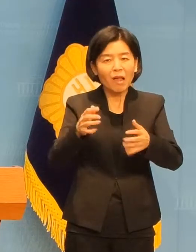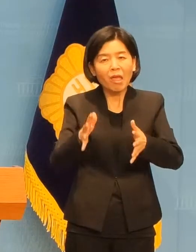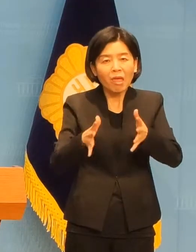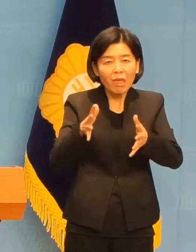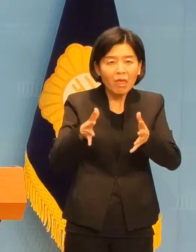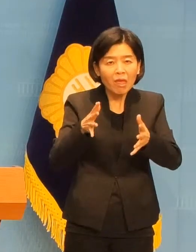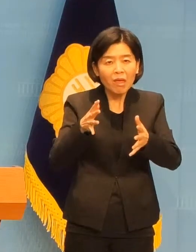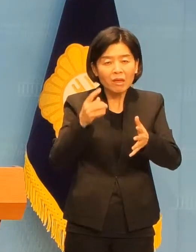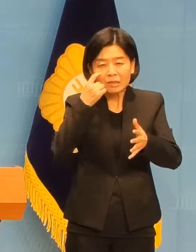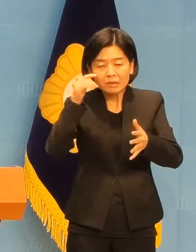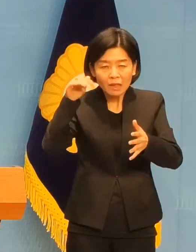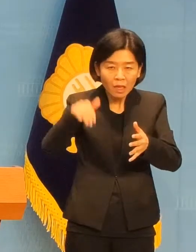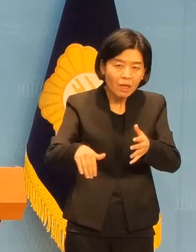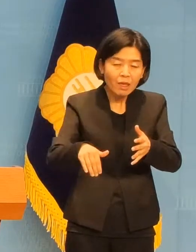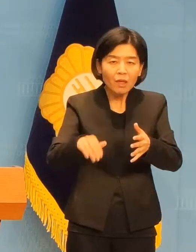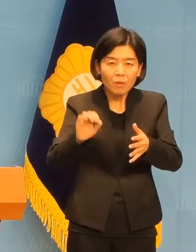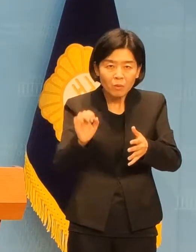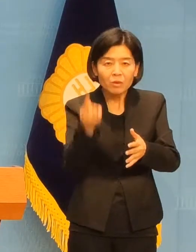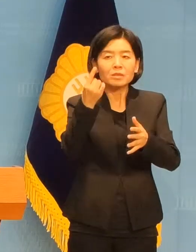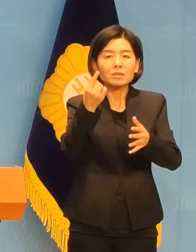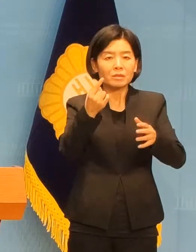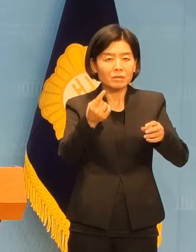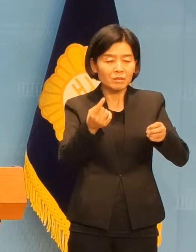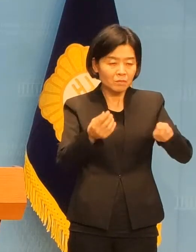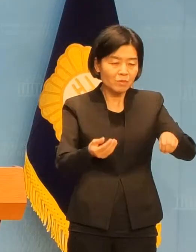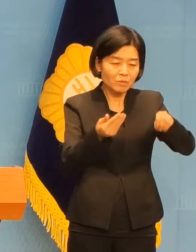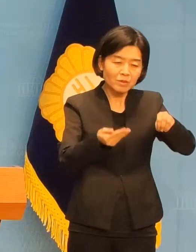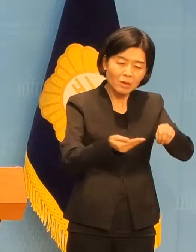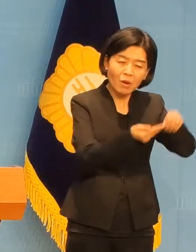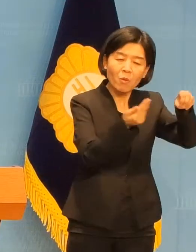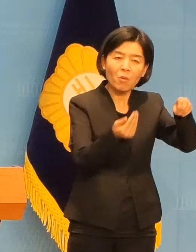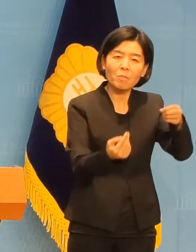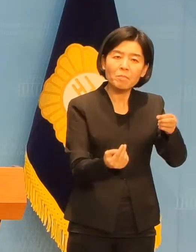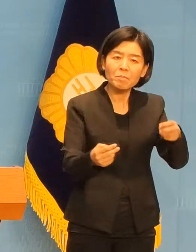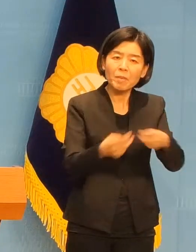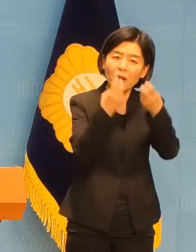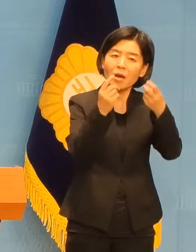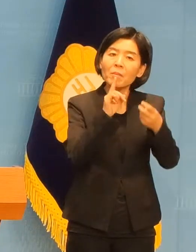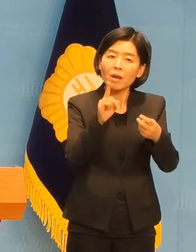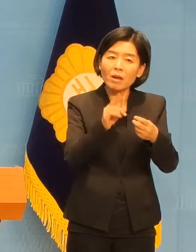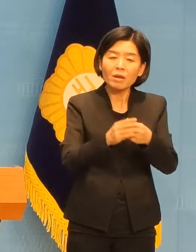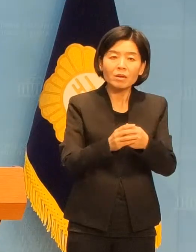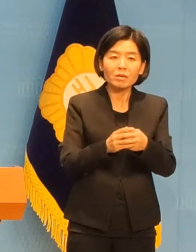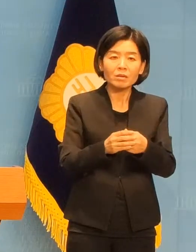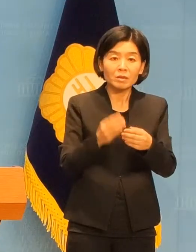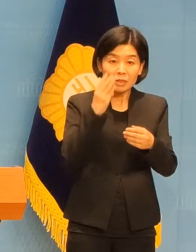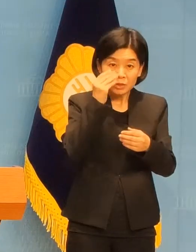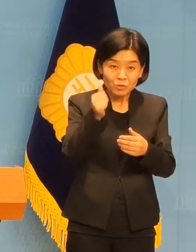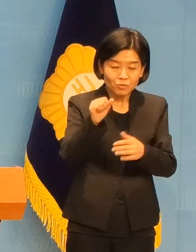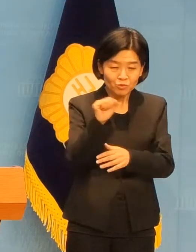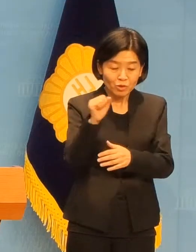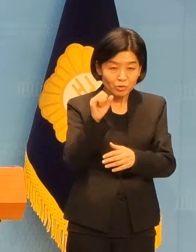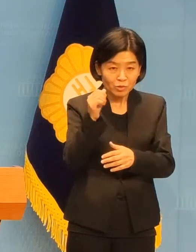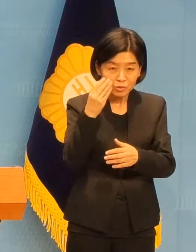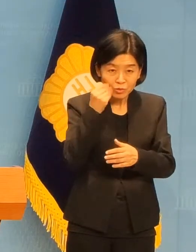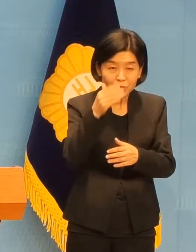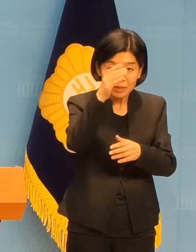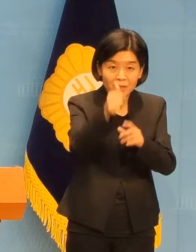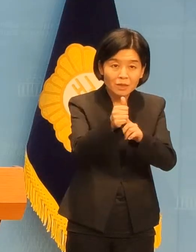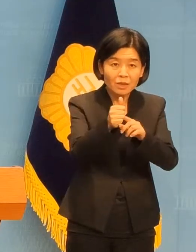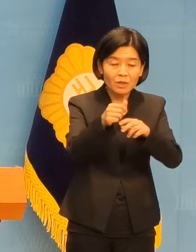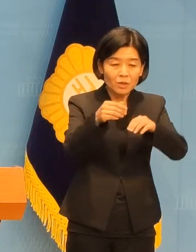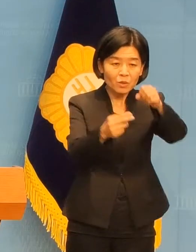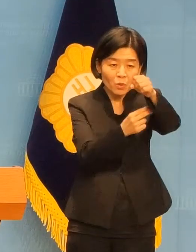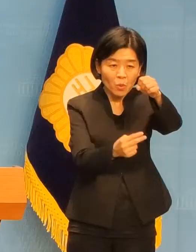인해 사고를 냈다고 밝혔습니다. 숙련 선장은 교각 점검 중이었다고 했습니다.